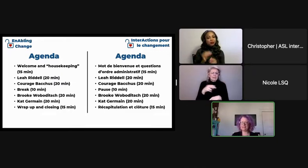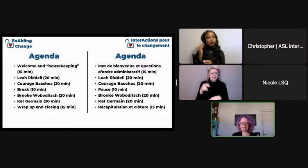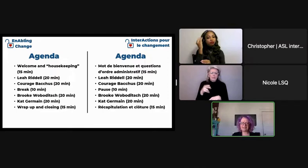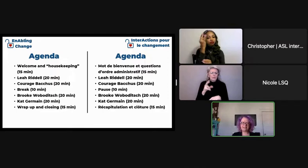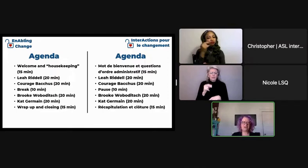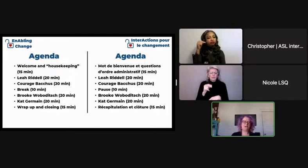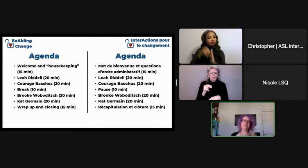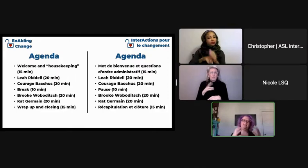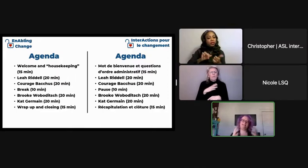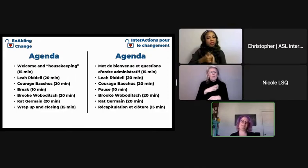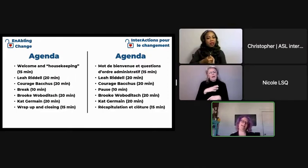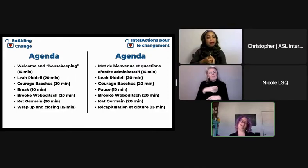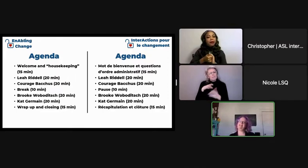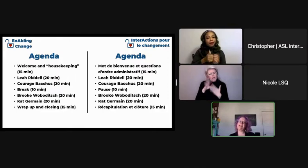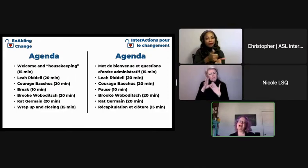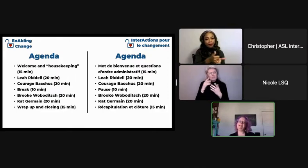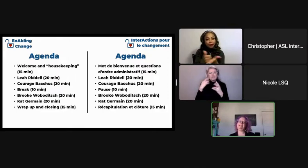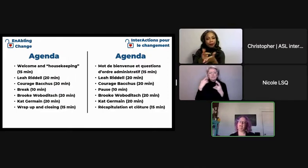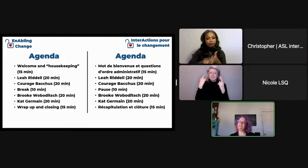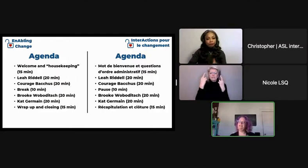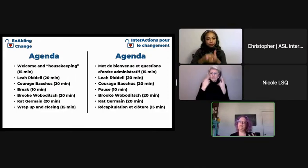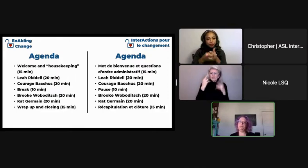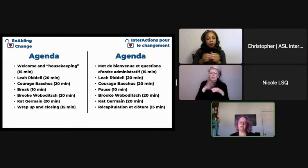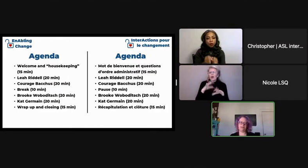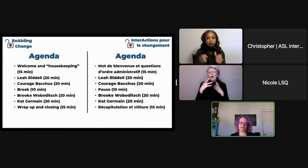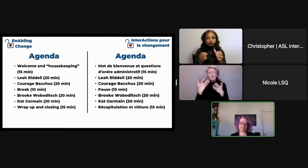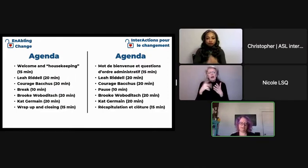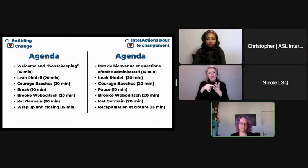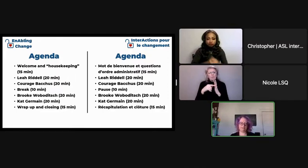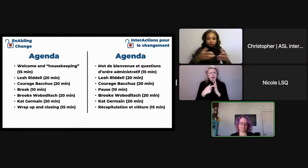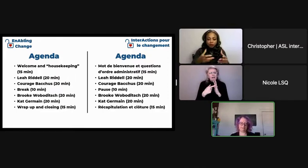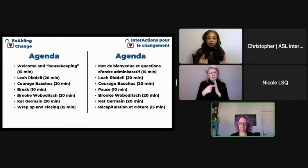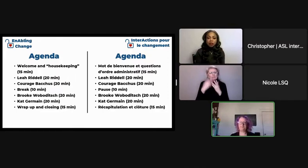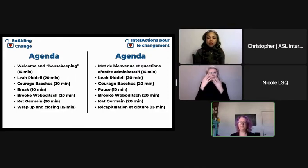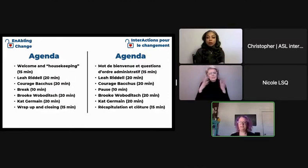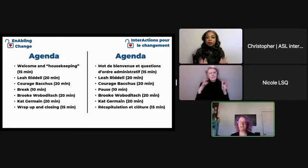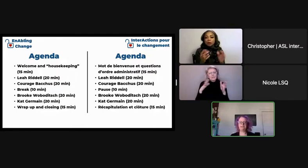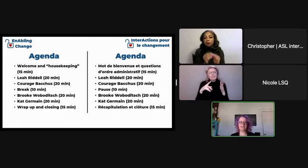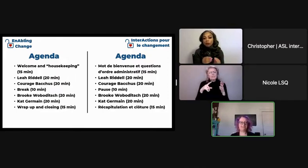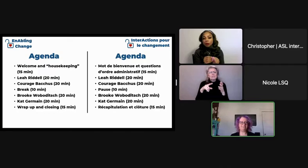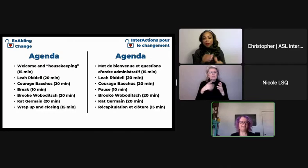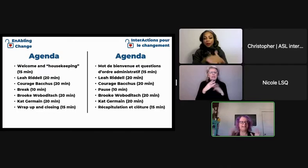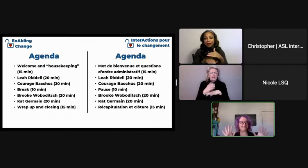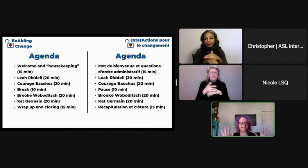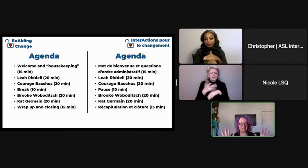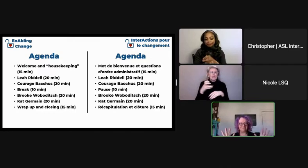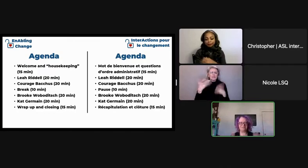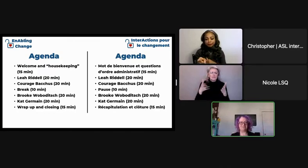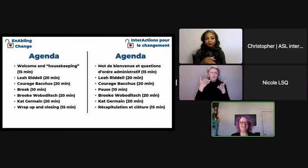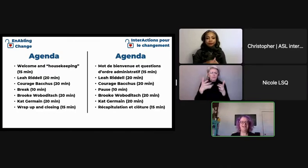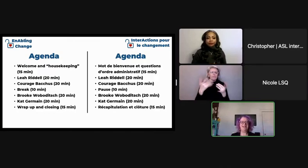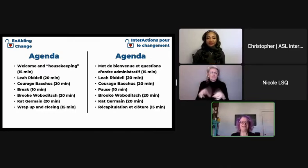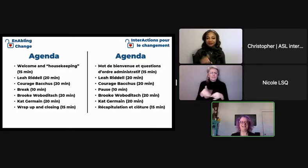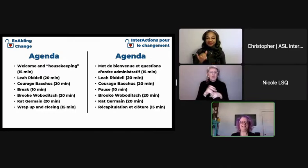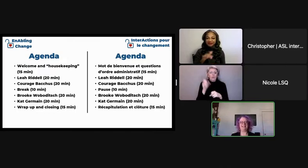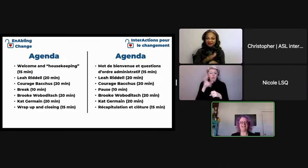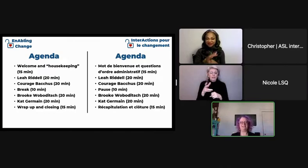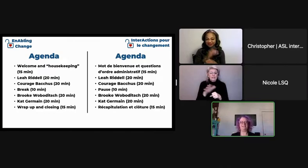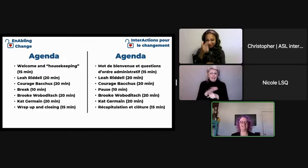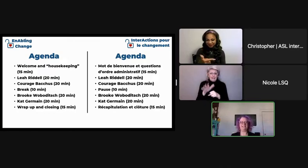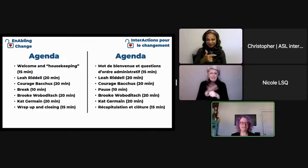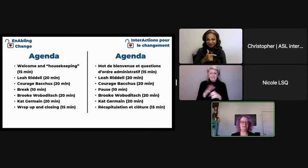mais c'est une approche réfléchie sur la façon de commencer ou d'élargir les points d'accès que vous offrez déjà. OK, c'est assez.